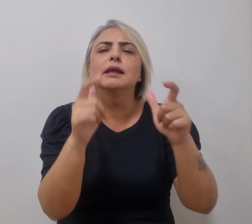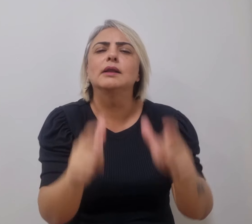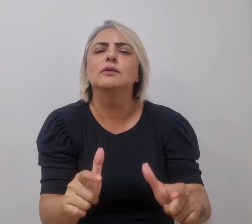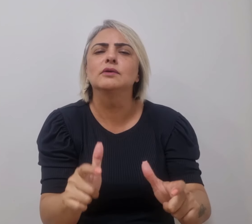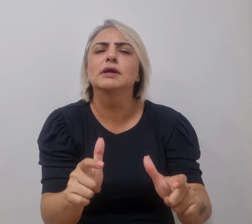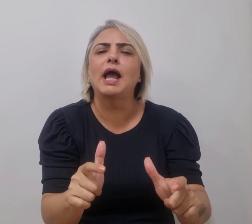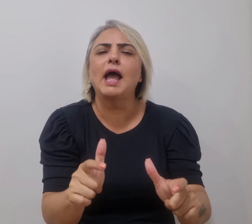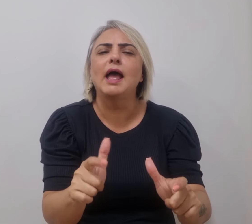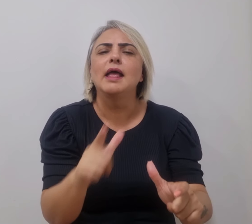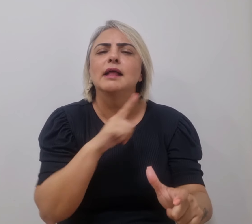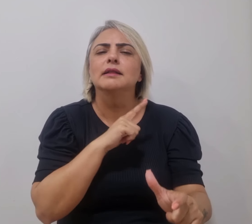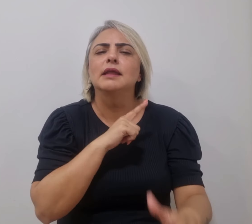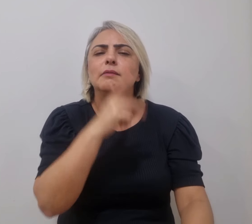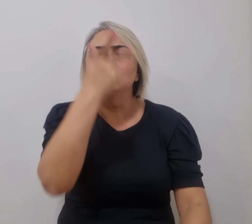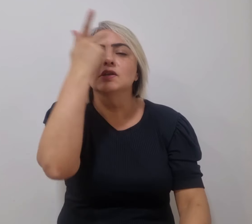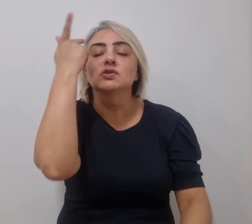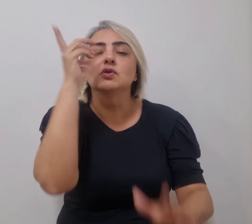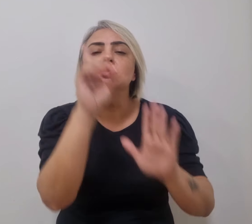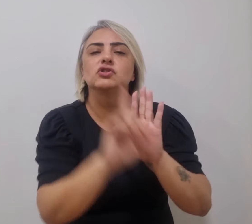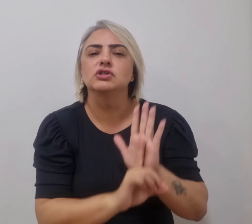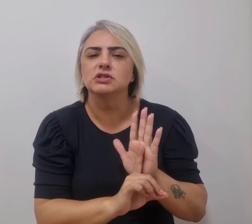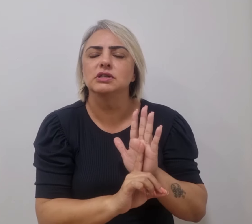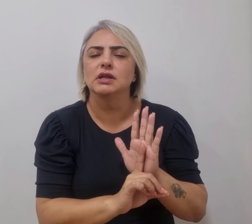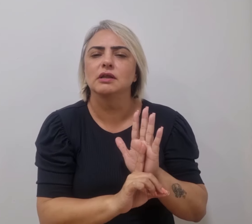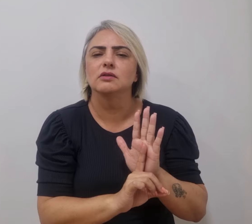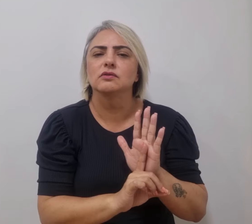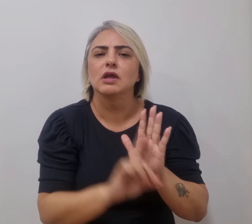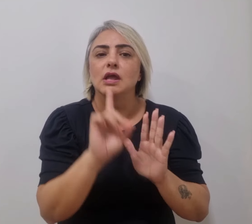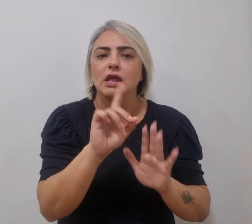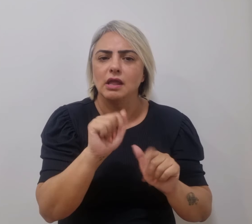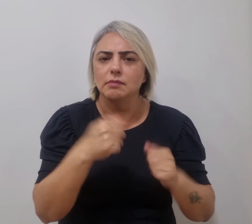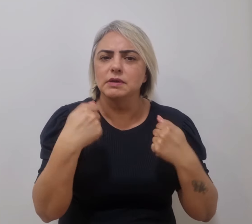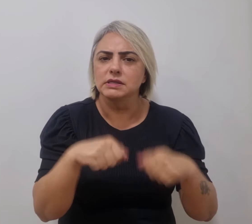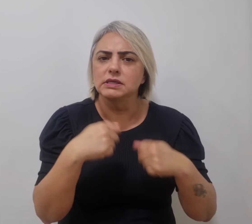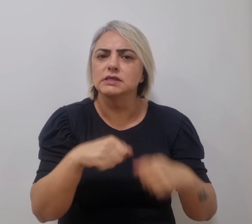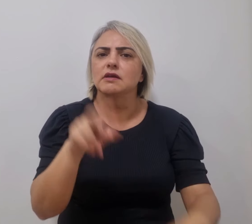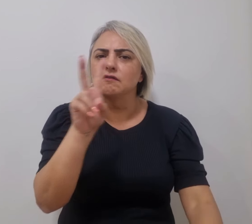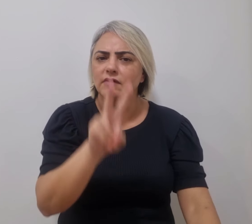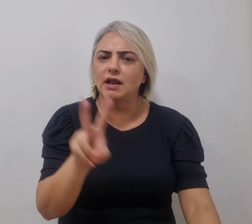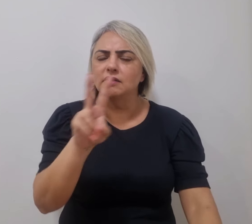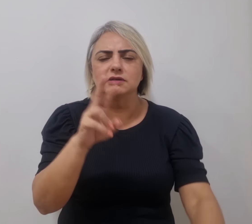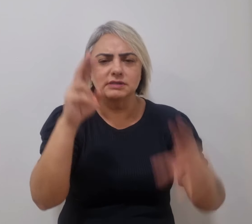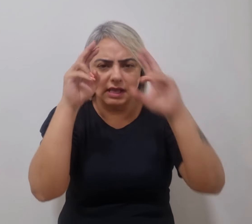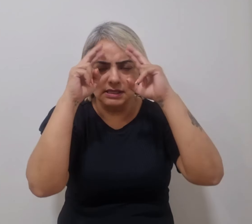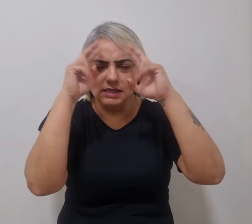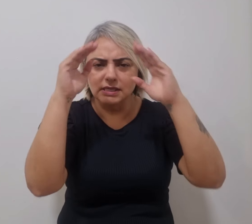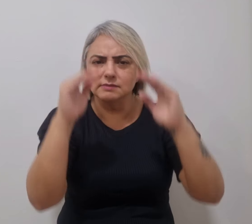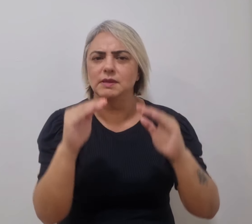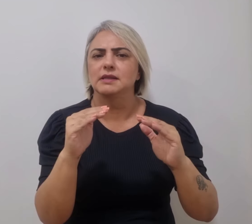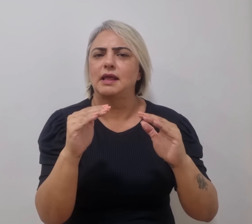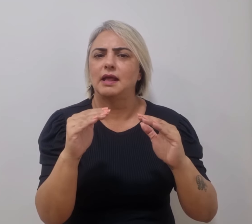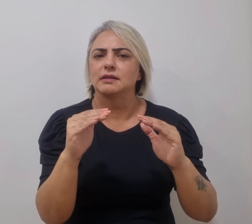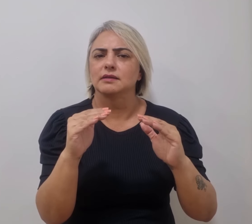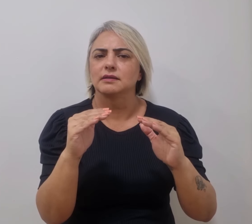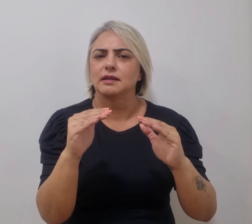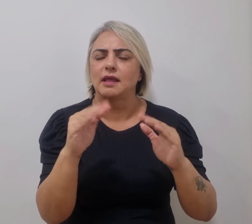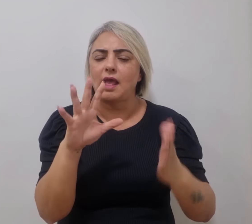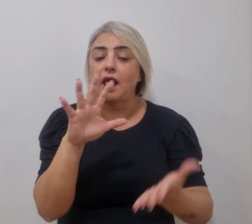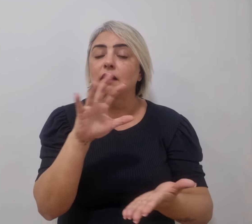sujeitos de direitos que devem ser valorizados e respeitados. A consolidação da